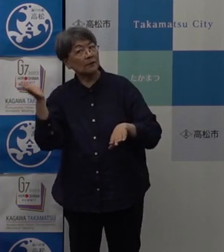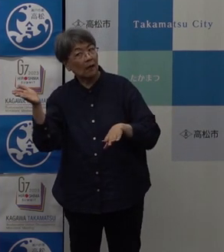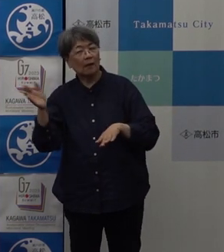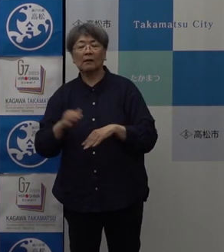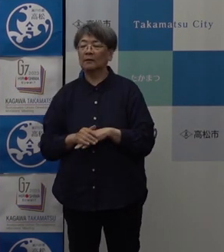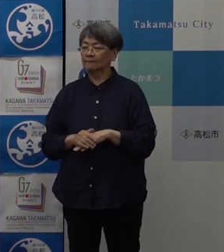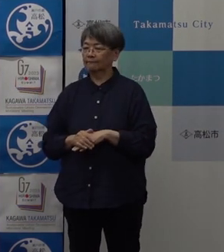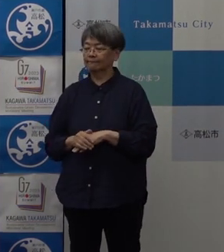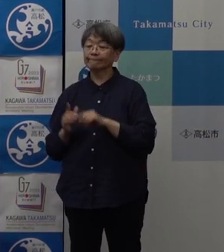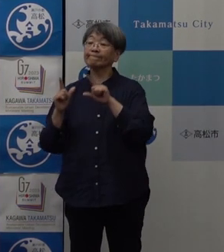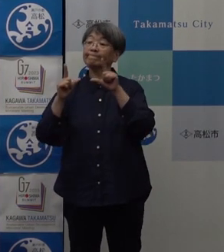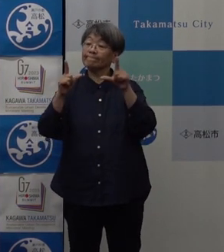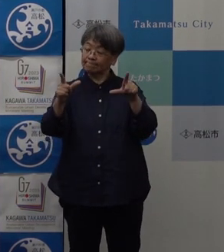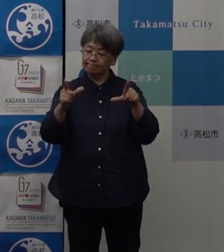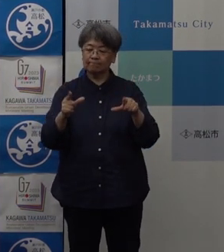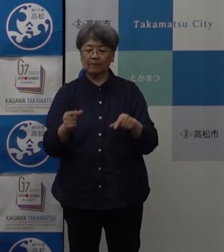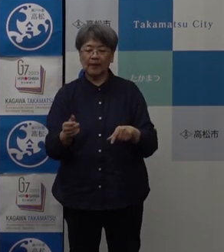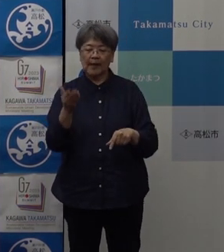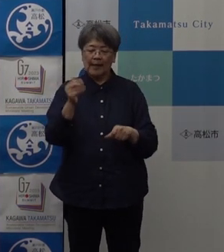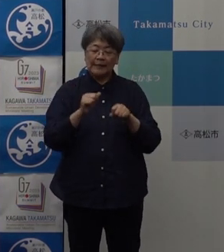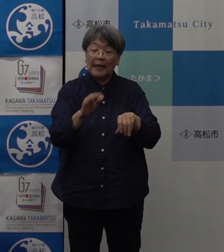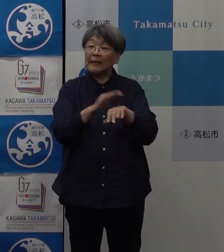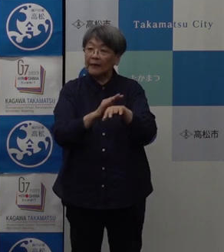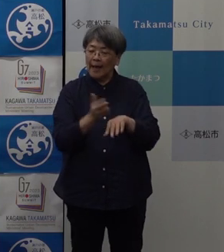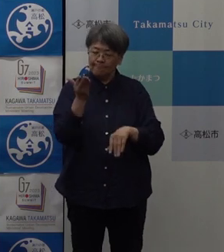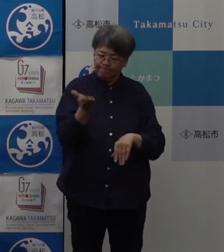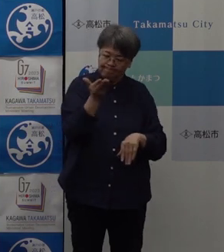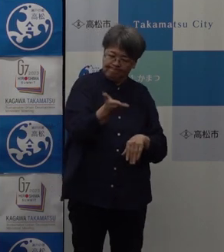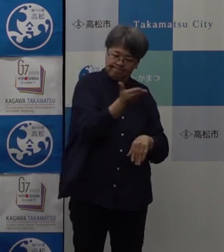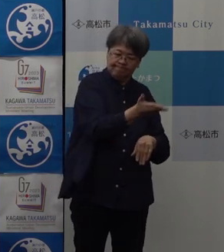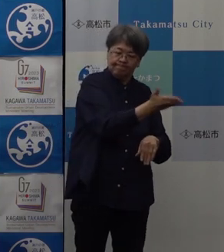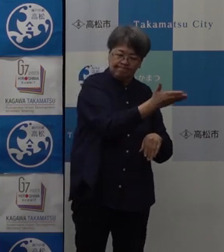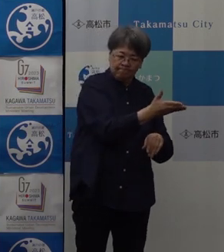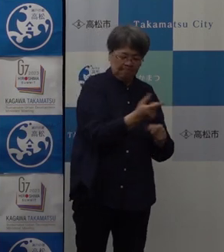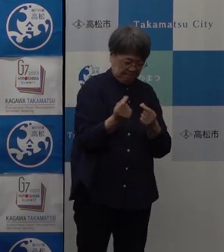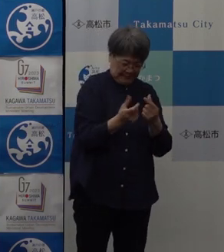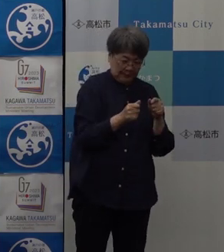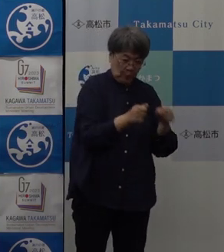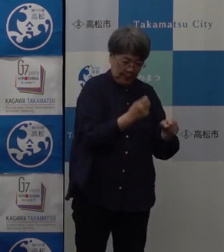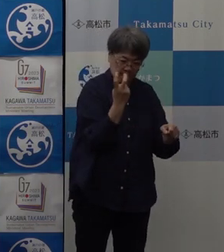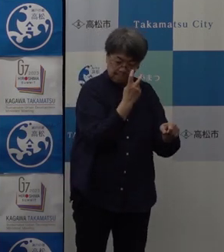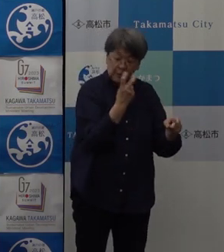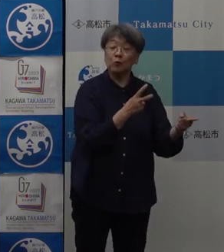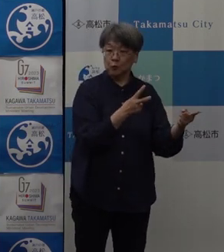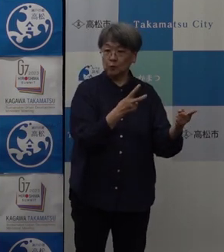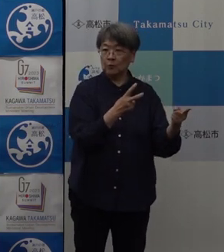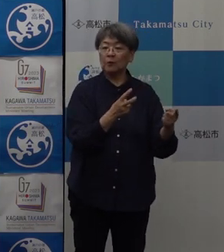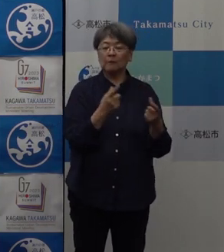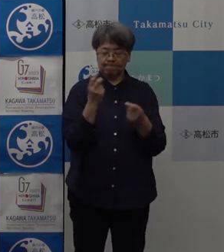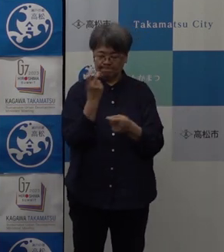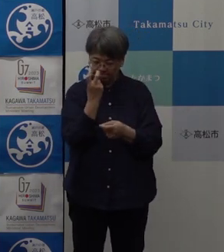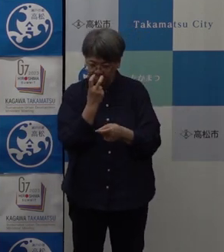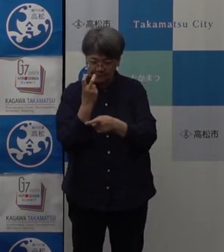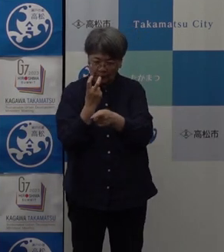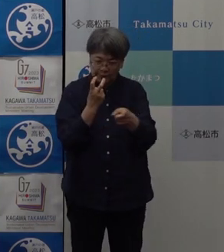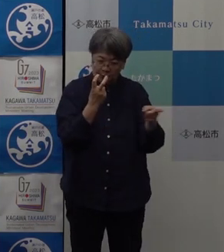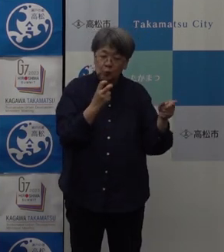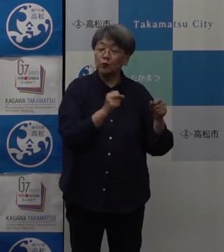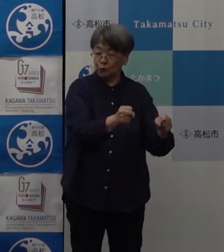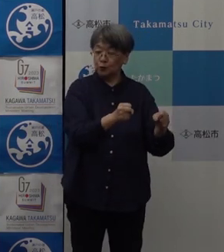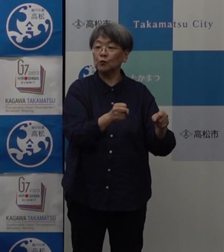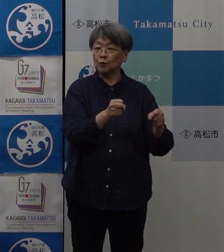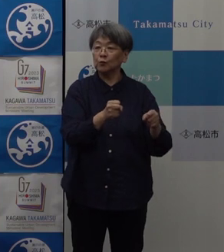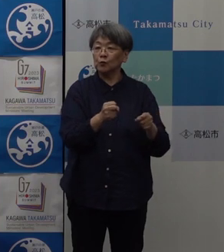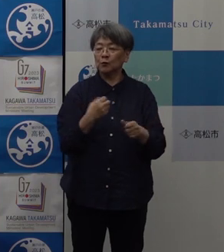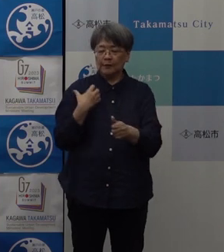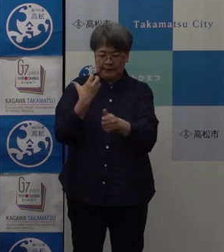か。 まあ、手順の徹底なりですね、適正な、手続きをもう再度確認しながら行うように、